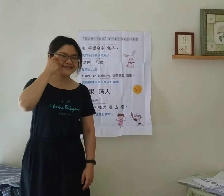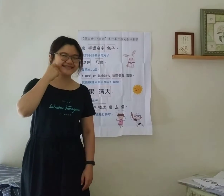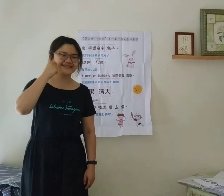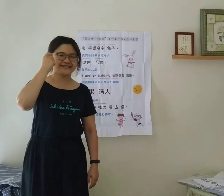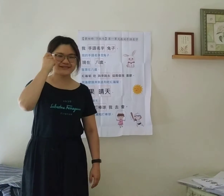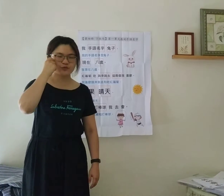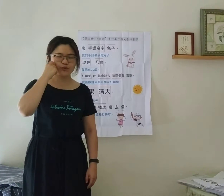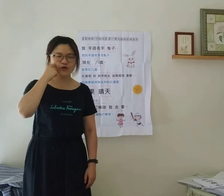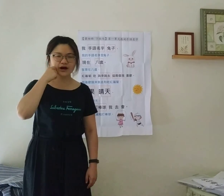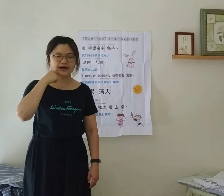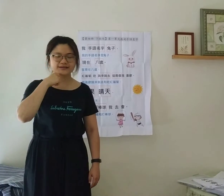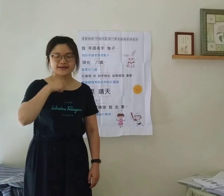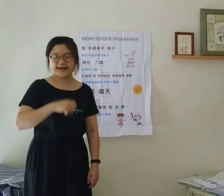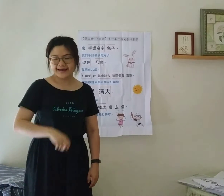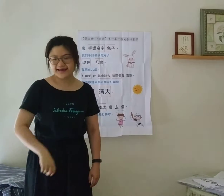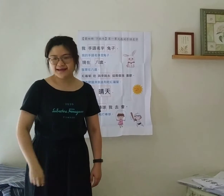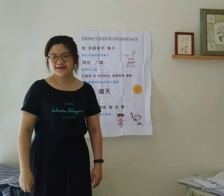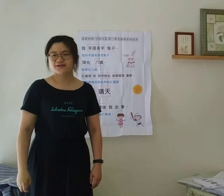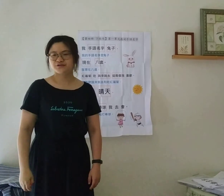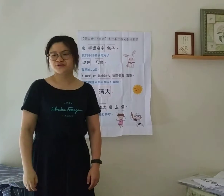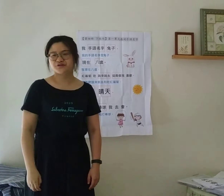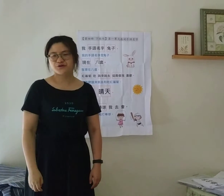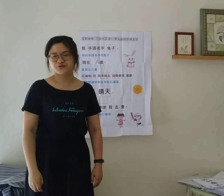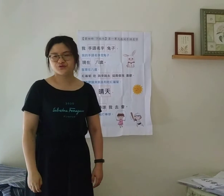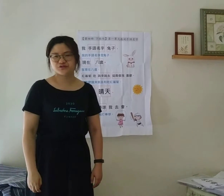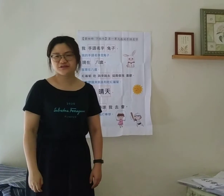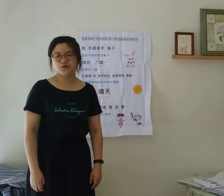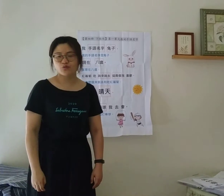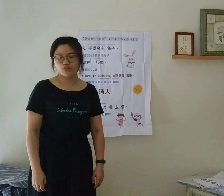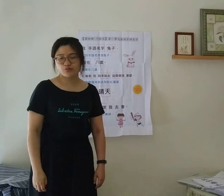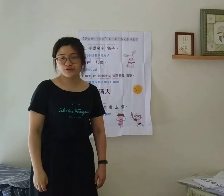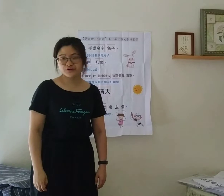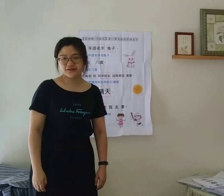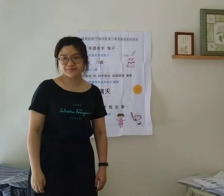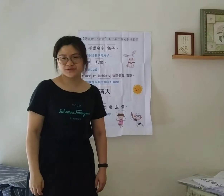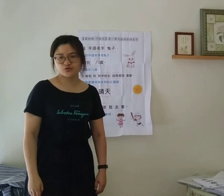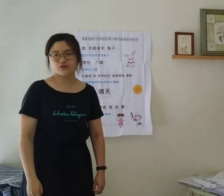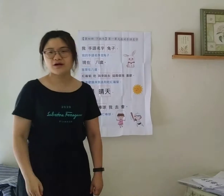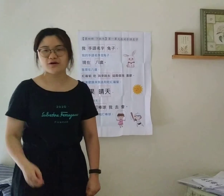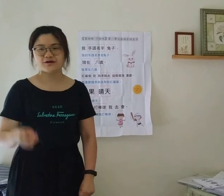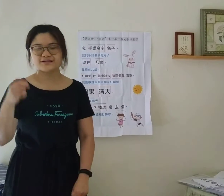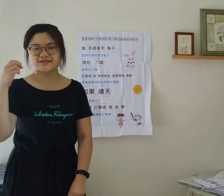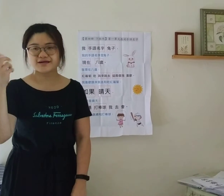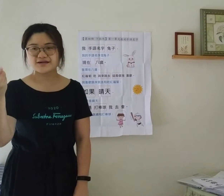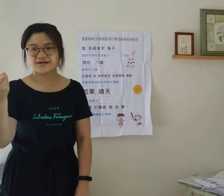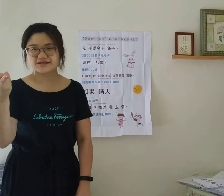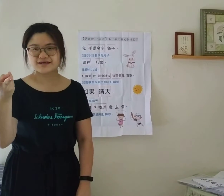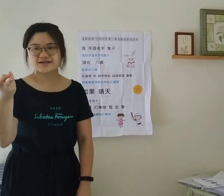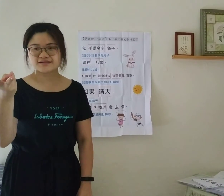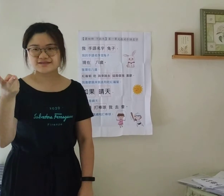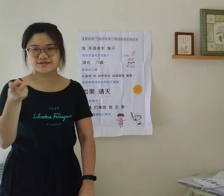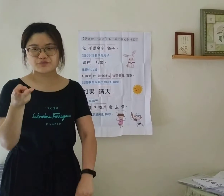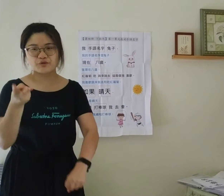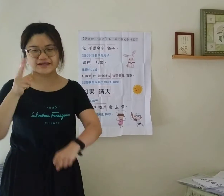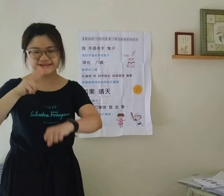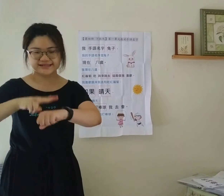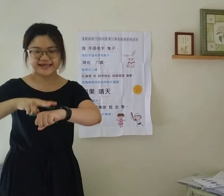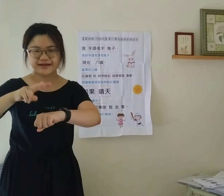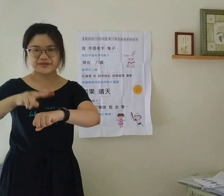喜欢。诶，有同学的萝卜有点比错了哦，这二呢是往下面，